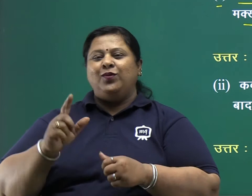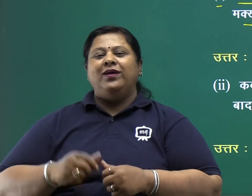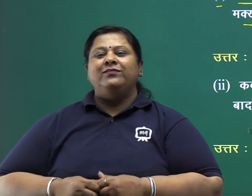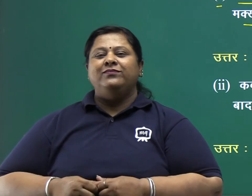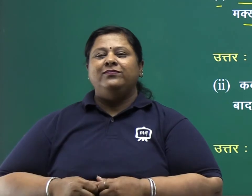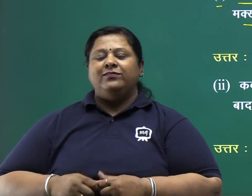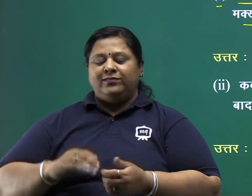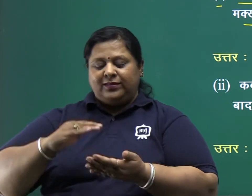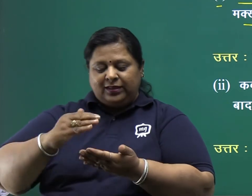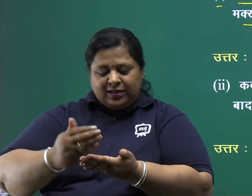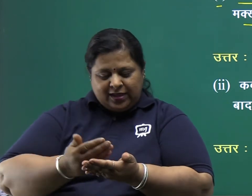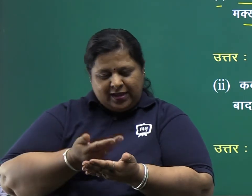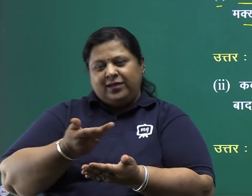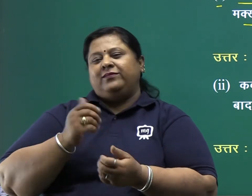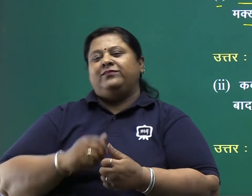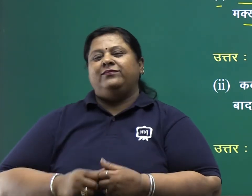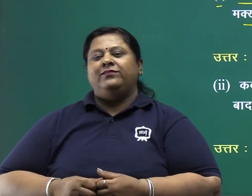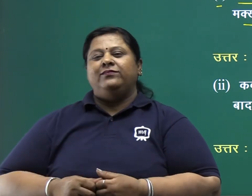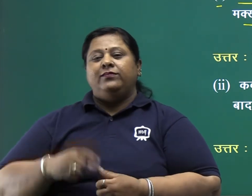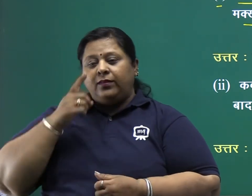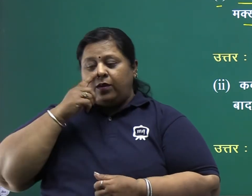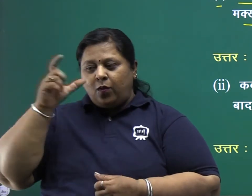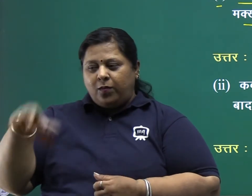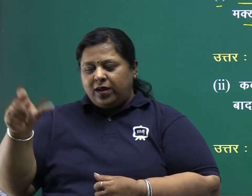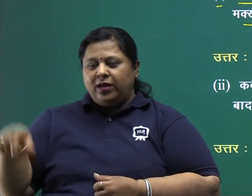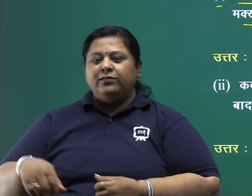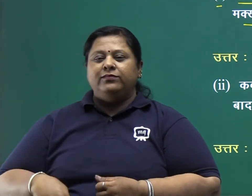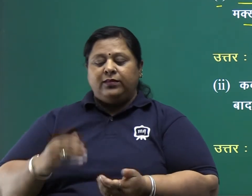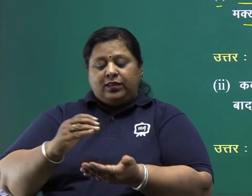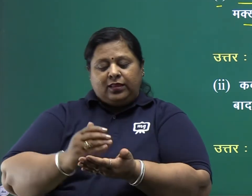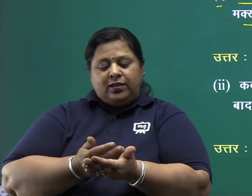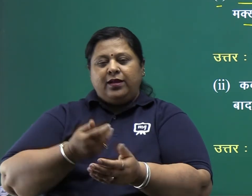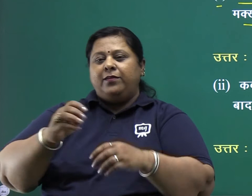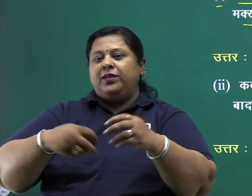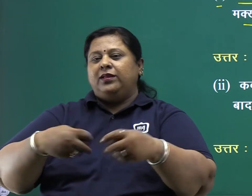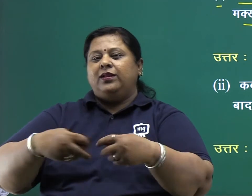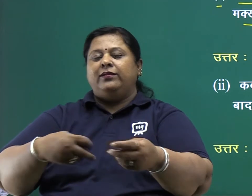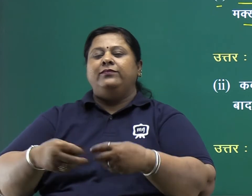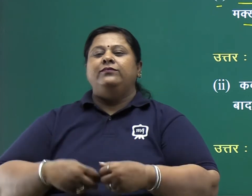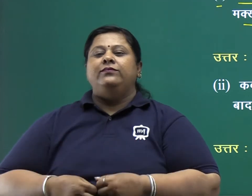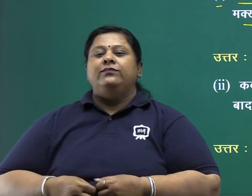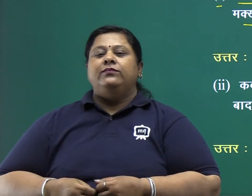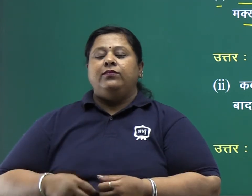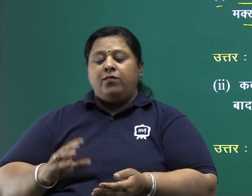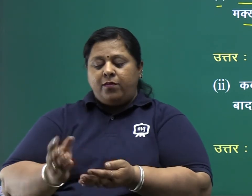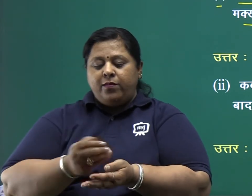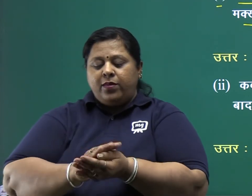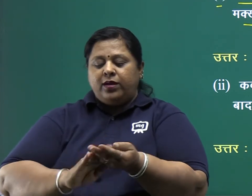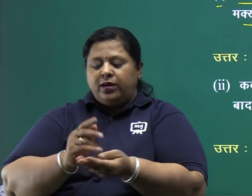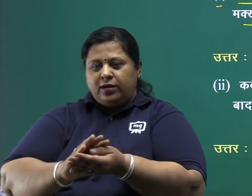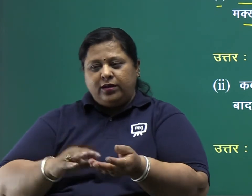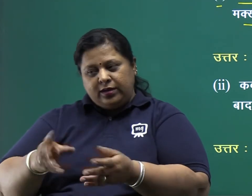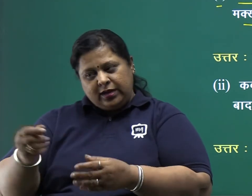होगा दही। गोपियाँ दही मथकर मक्खन निकाल रही